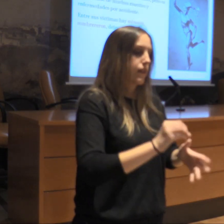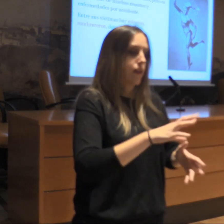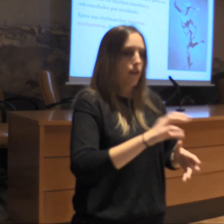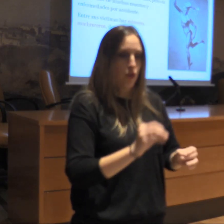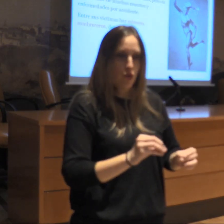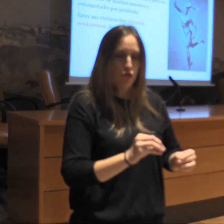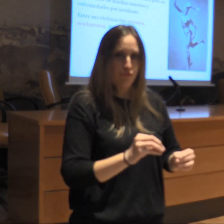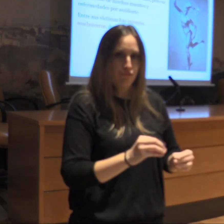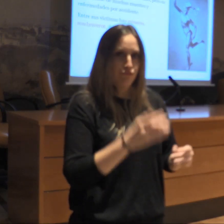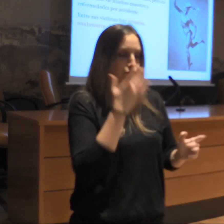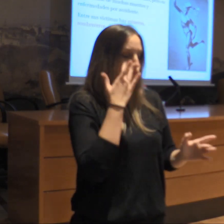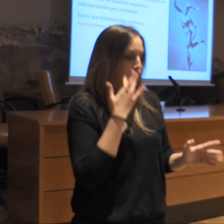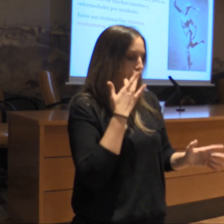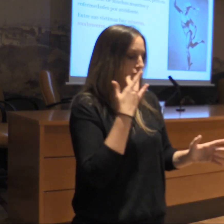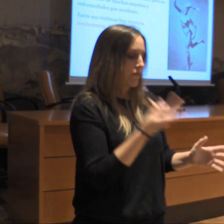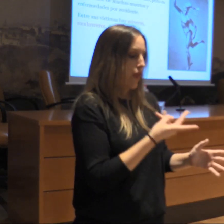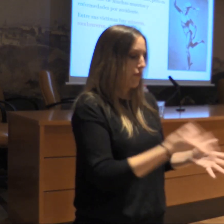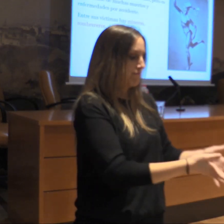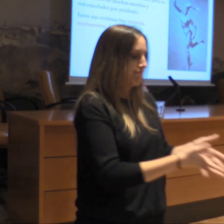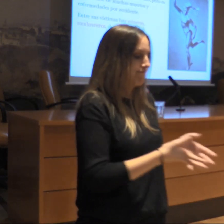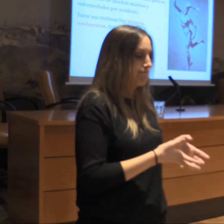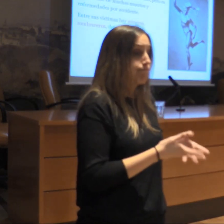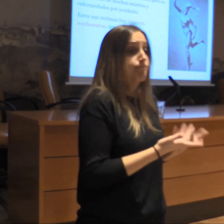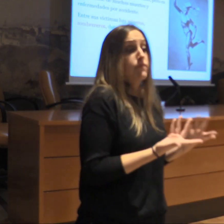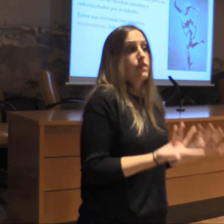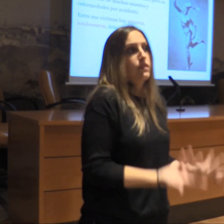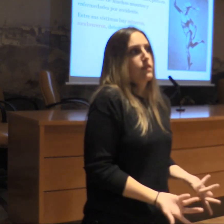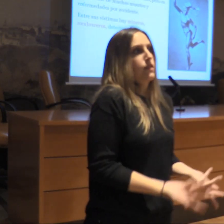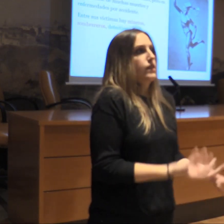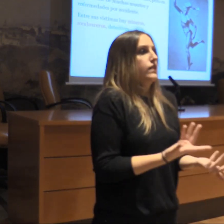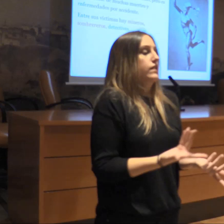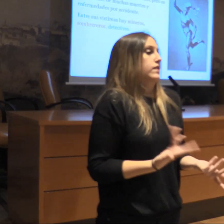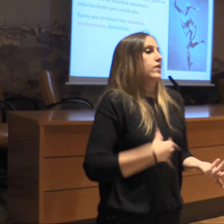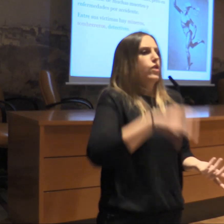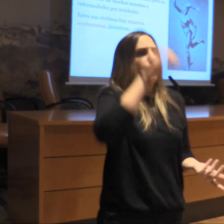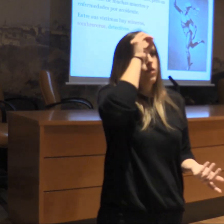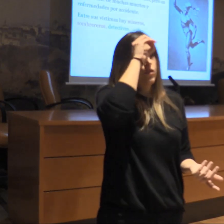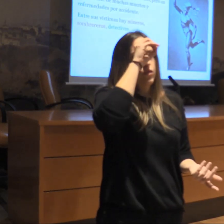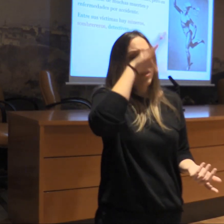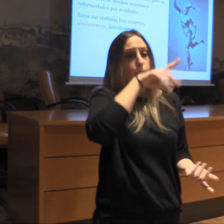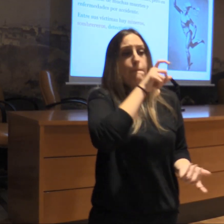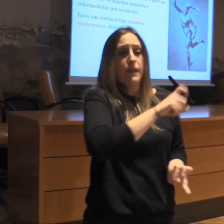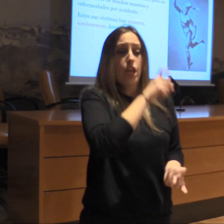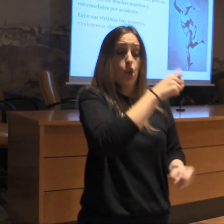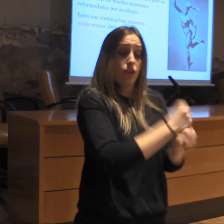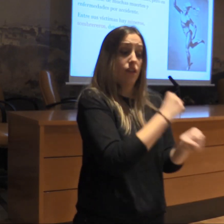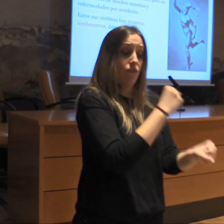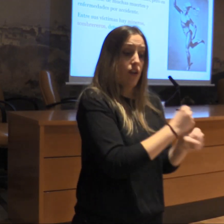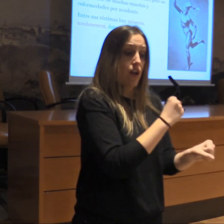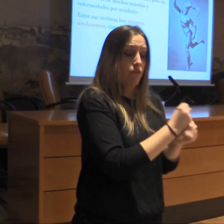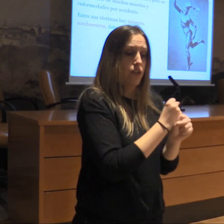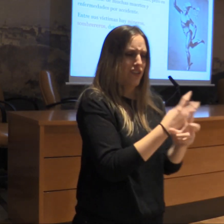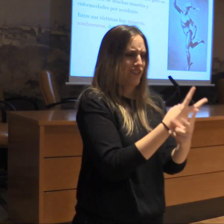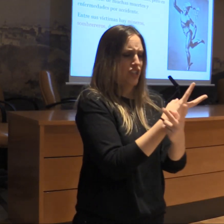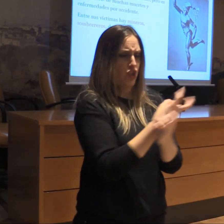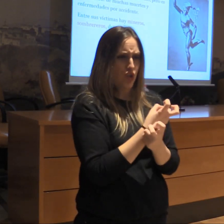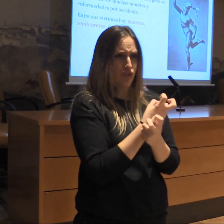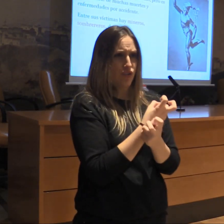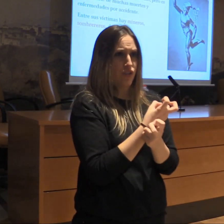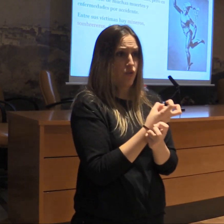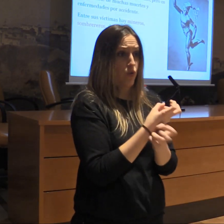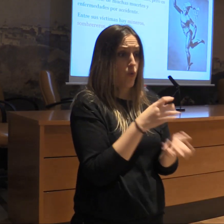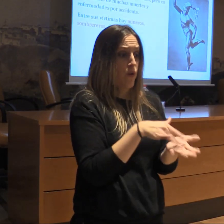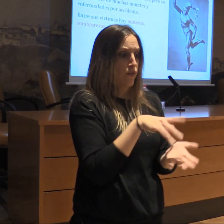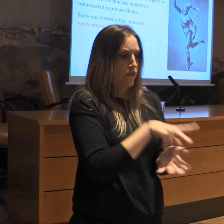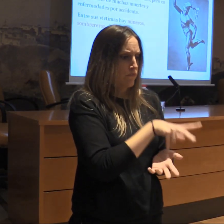las impurezas. Obviamente las personas, los indios, los mineros que estaban trabajando en estas minas se intoxicaban con la